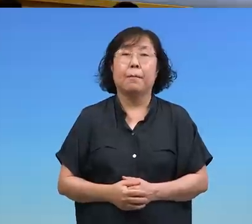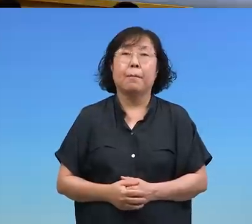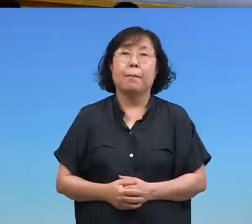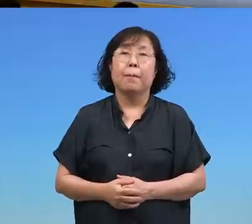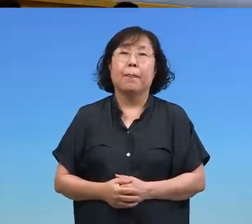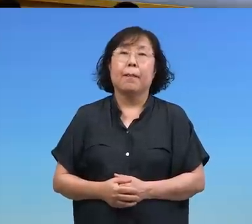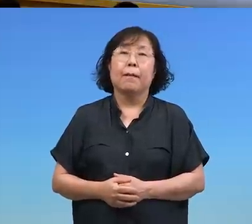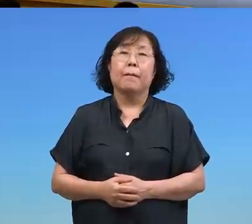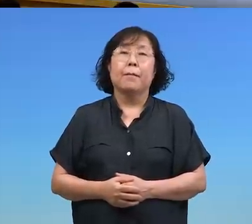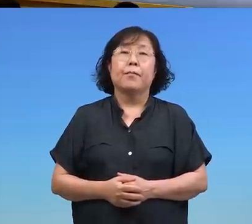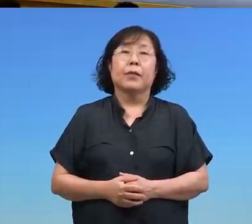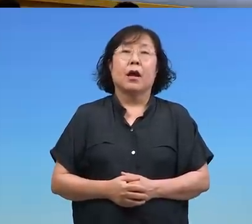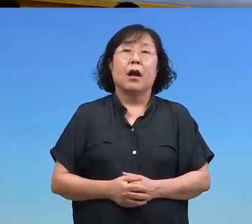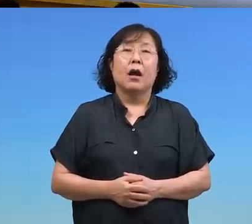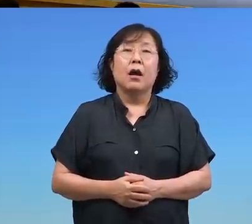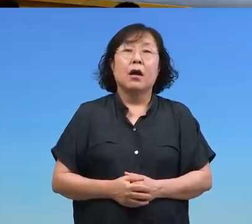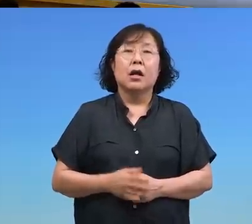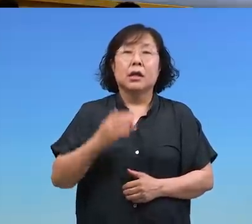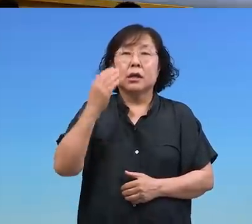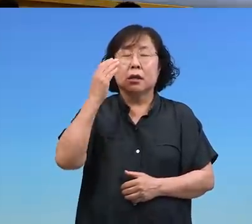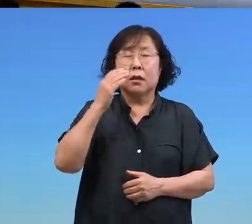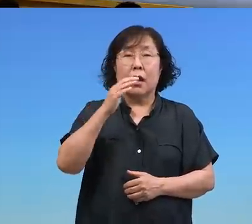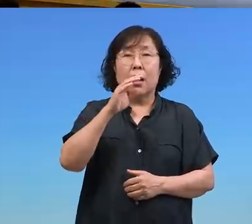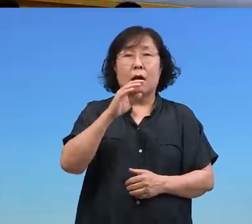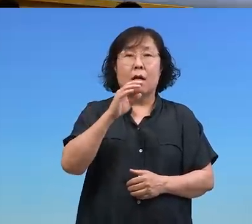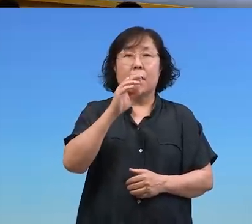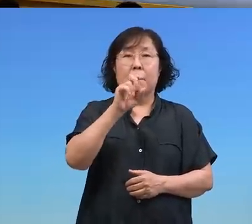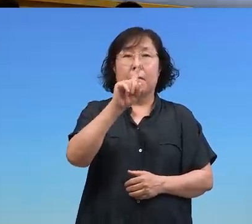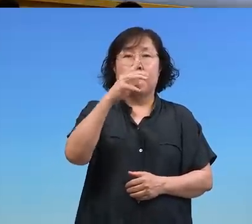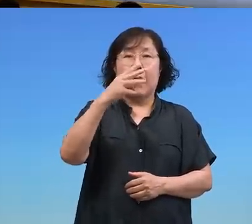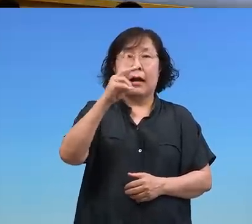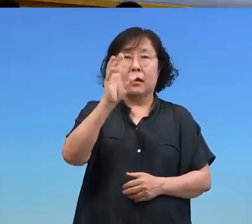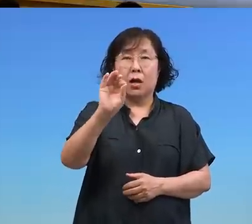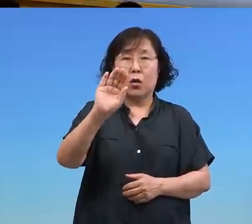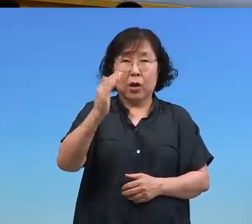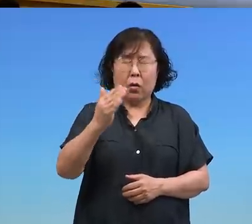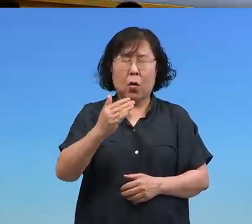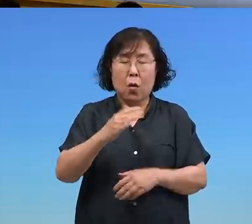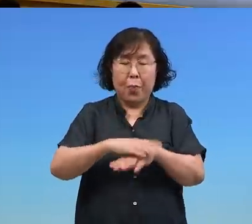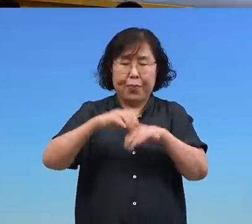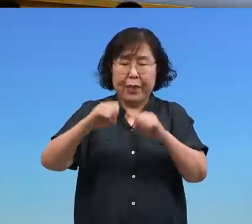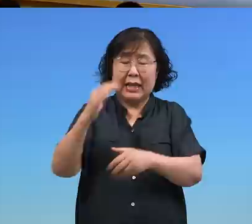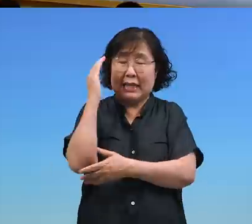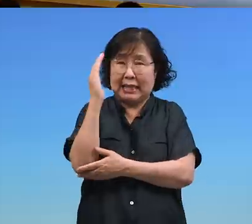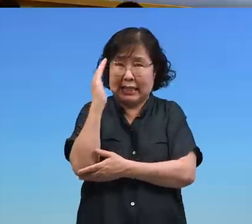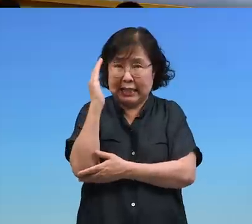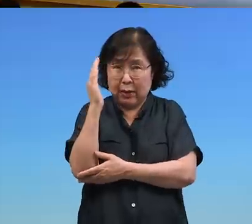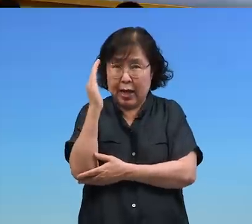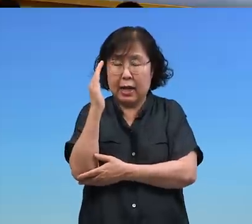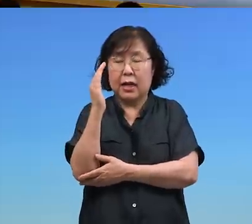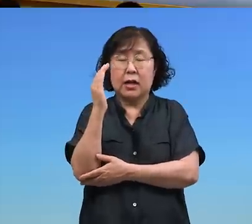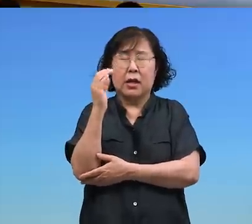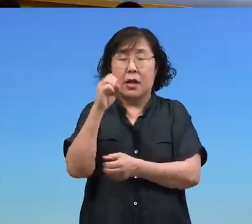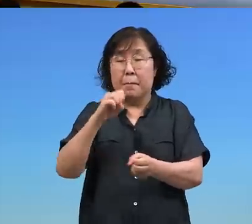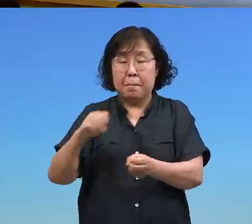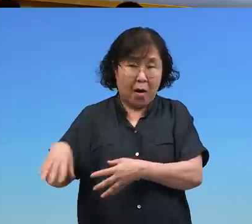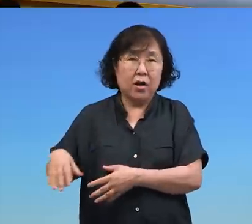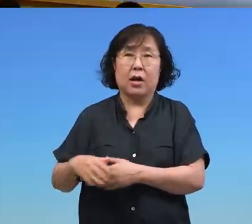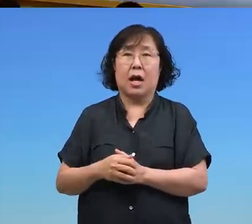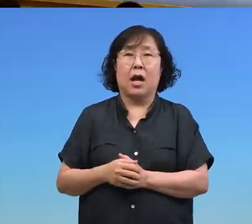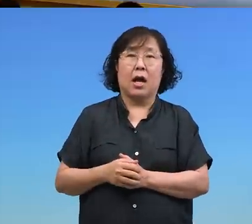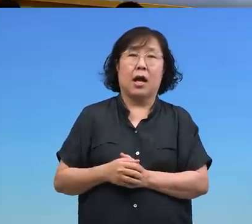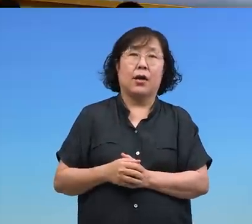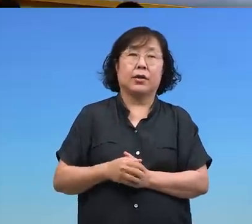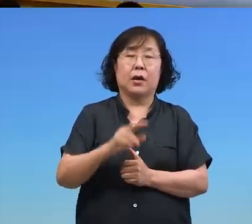망령되고 허탄한 신화를 벌이고 경건에 이르도록 내 자신을 연단하라 여러분 여기 나오는 망령되고